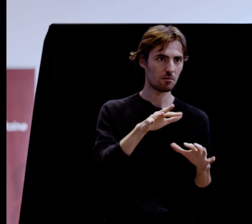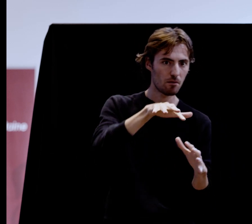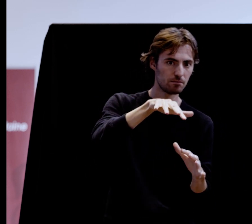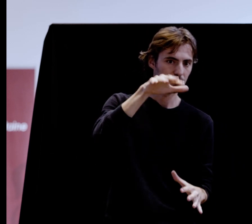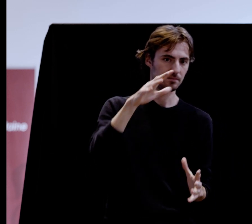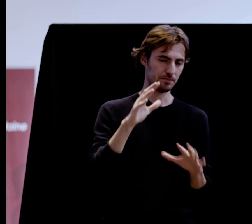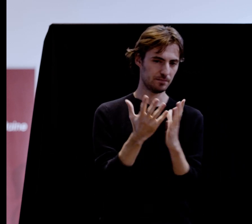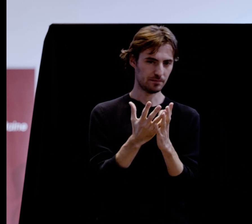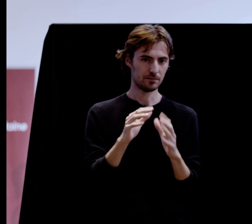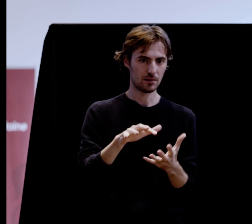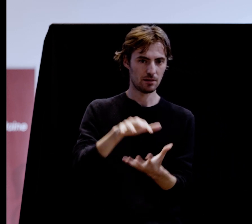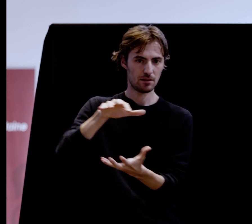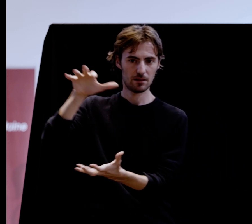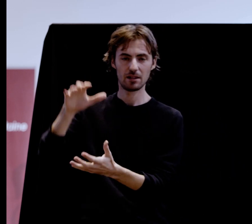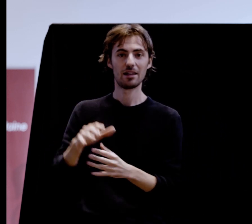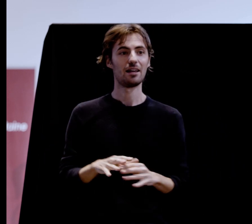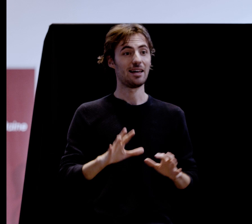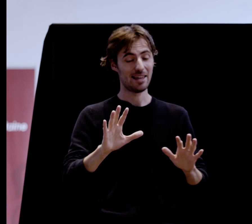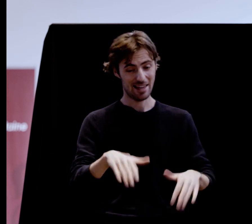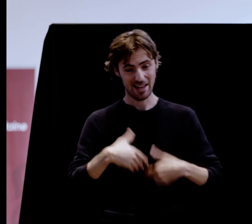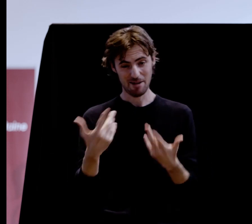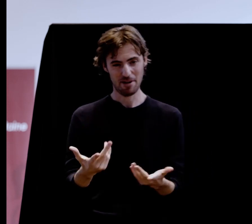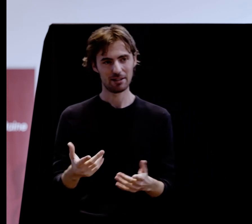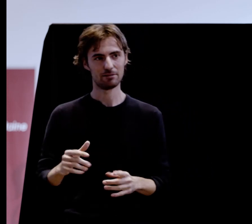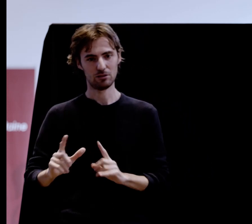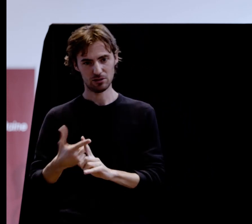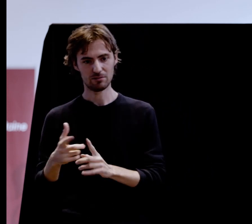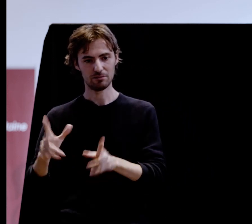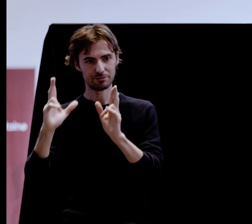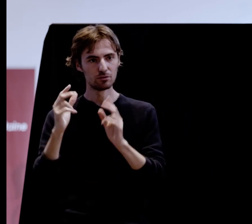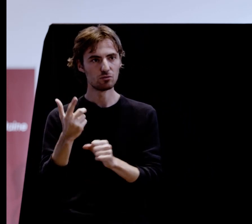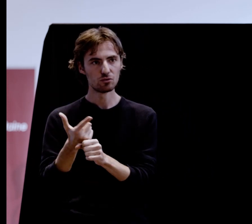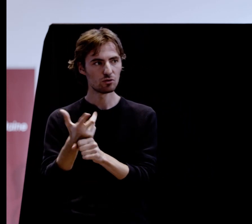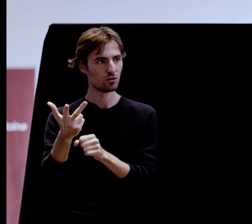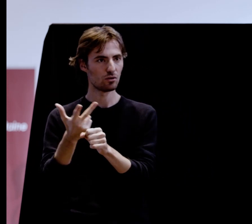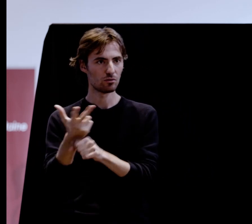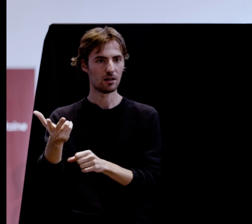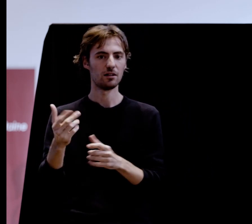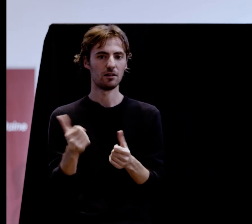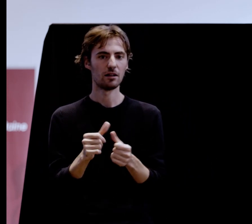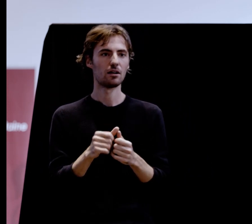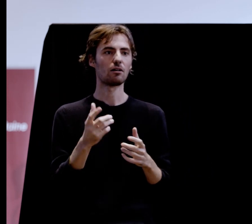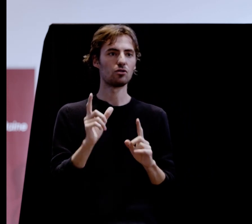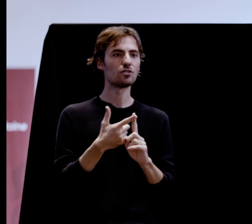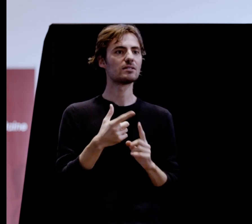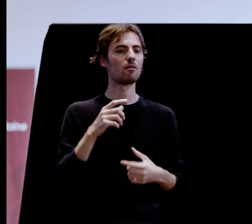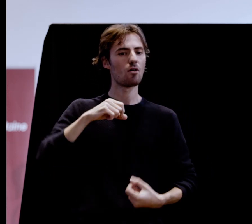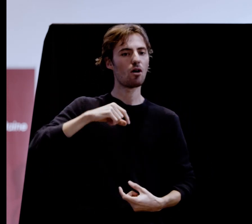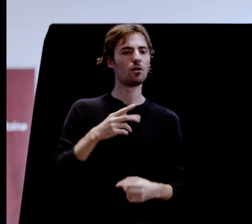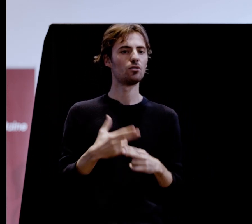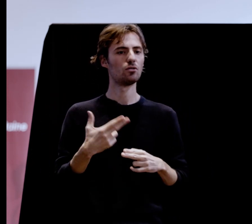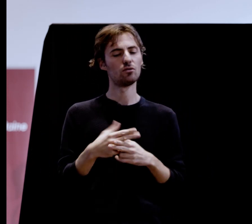Et dans un deuxième temps, alors généralement au bout de 2 à 3 ans, on va amener la deuxième hormone censée être fabriquée par les ovaires, qui